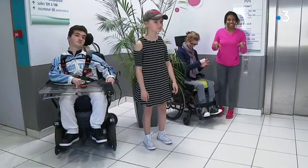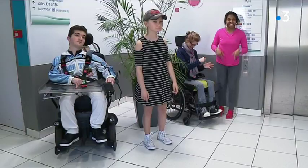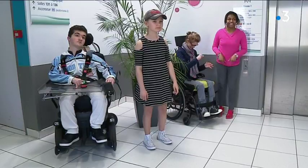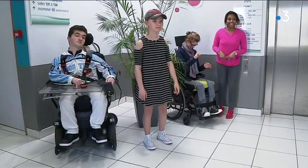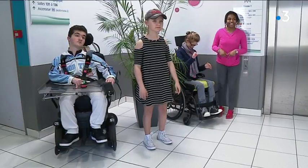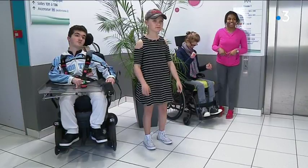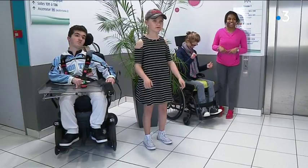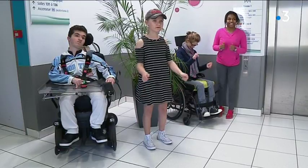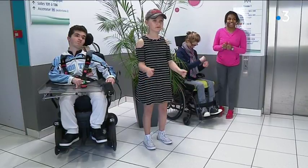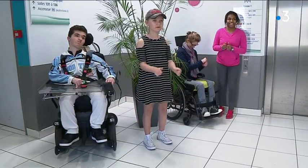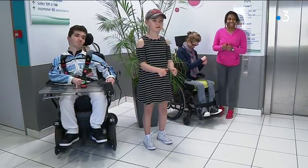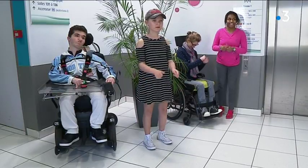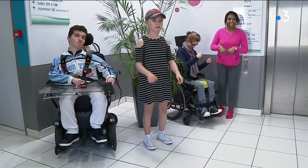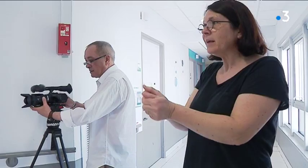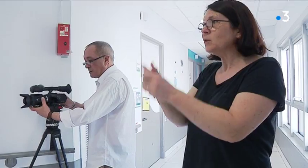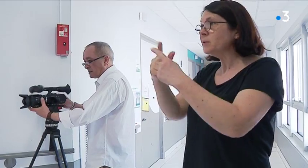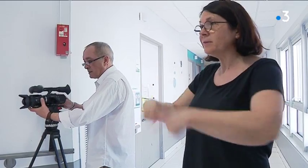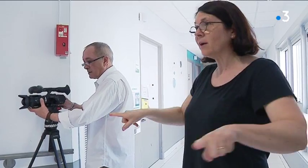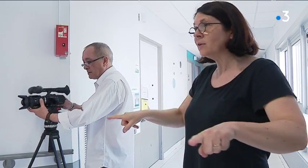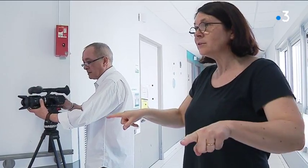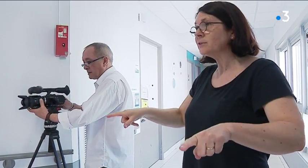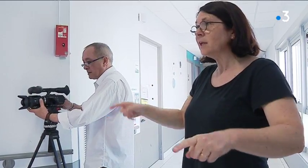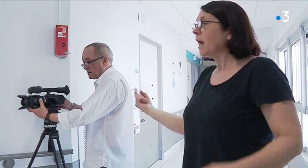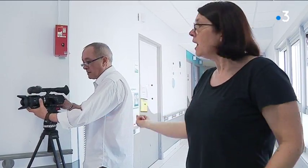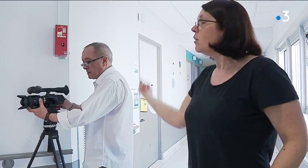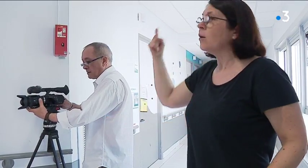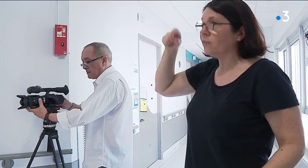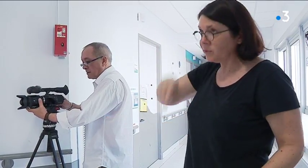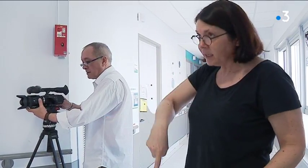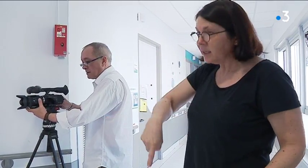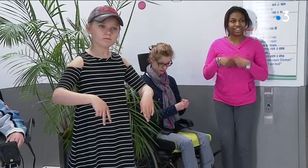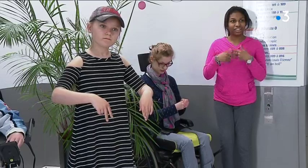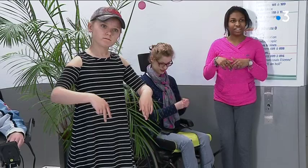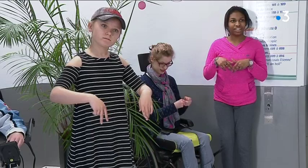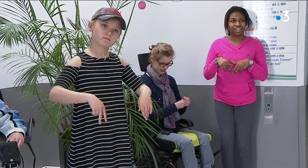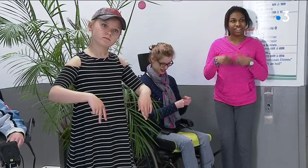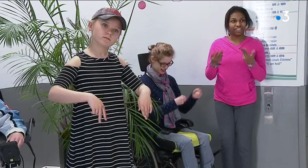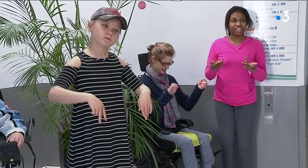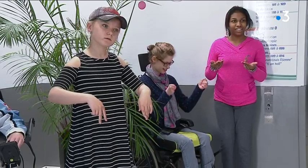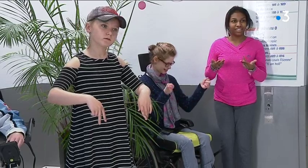La vie comme on vit, avec nos différences, alors venez, c'est juste une évidence.